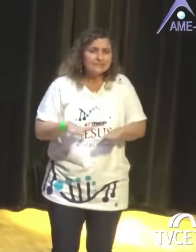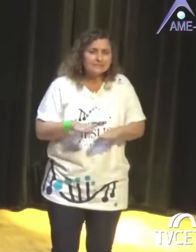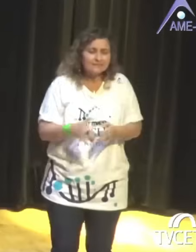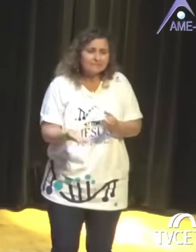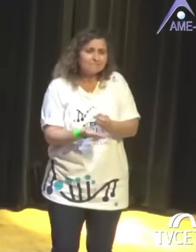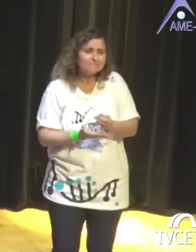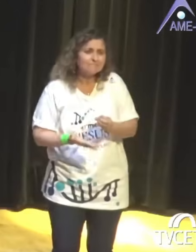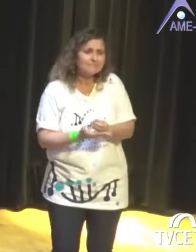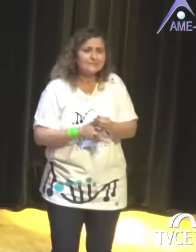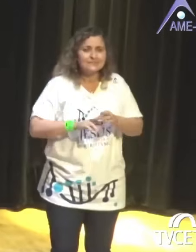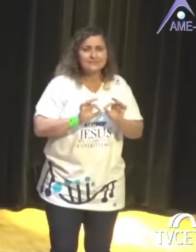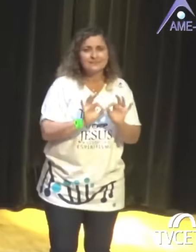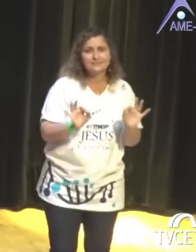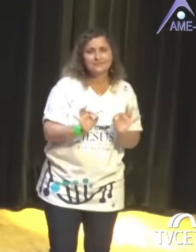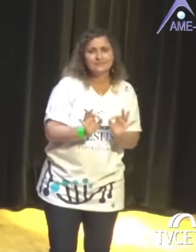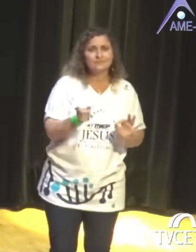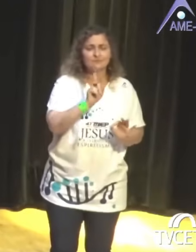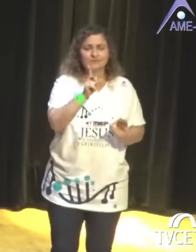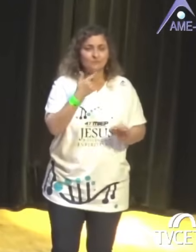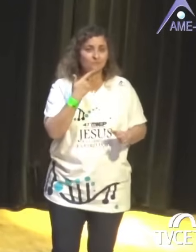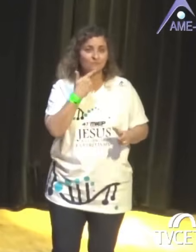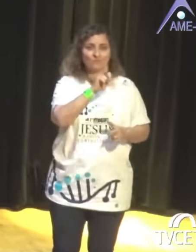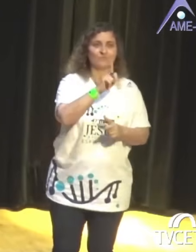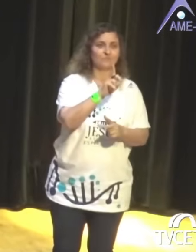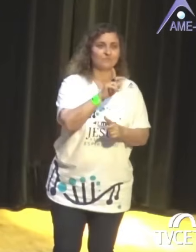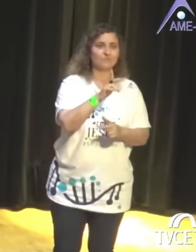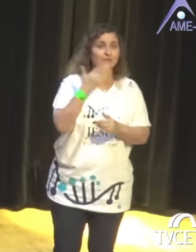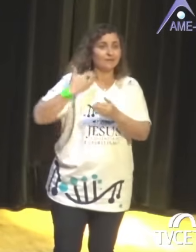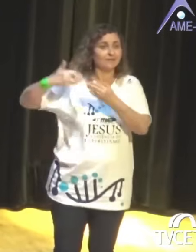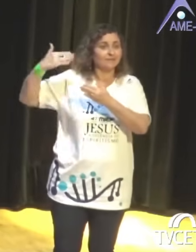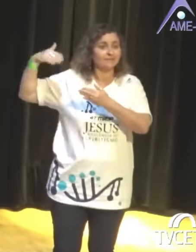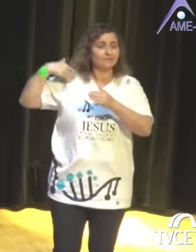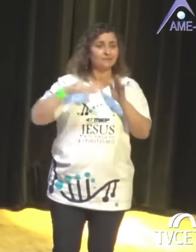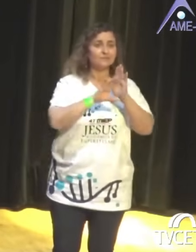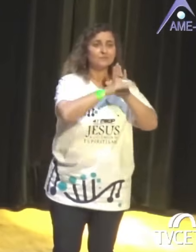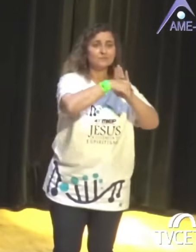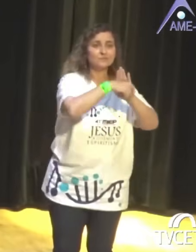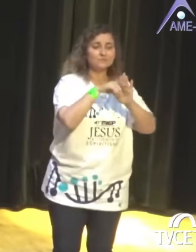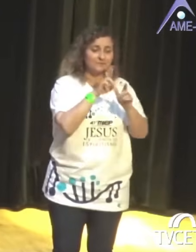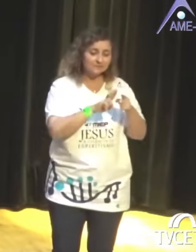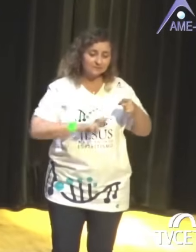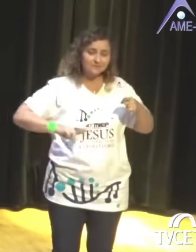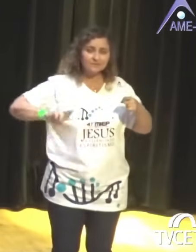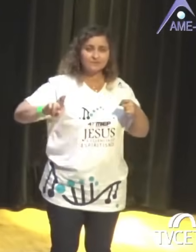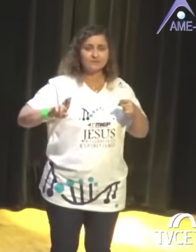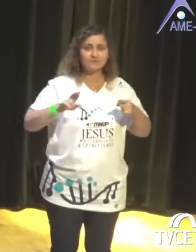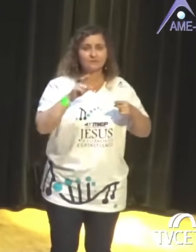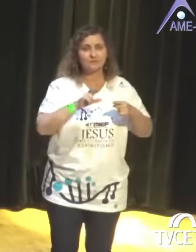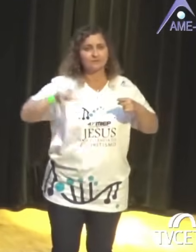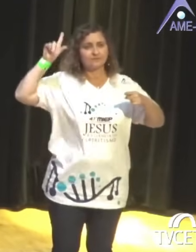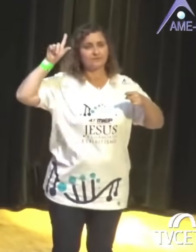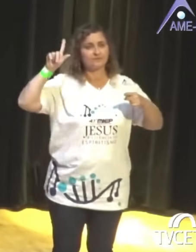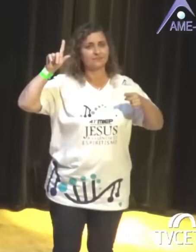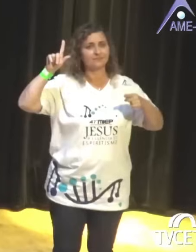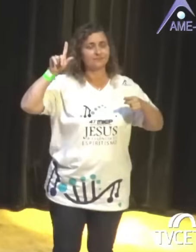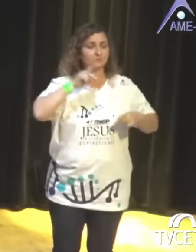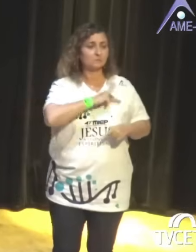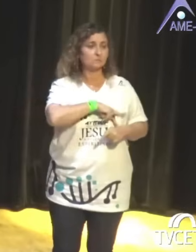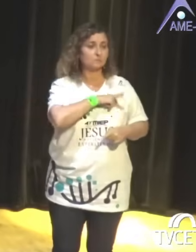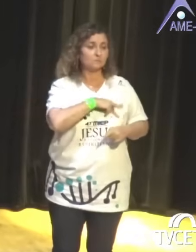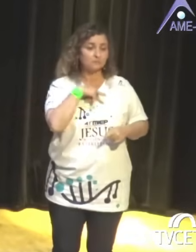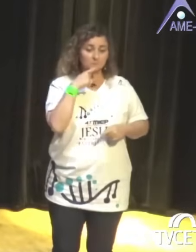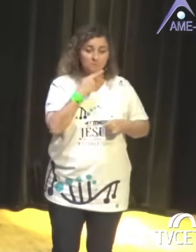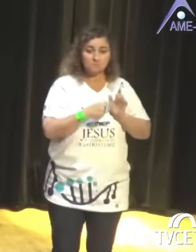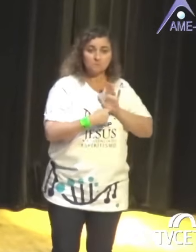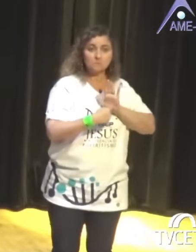atmosfera Então qual era a concepção religiosa sabe qual que é a concepção religiosa Paulo fala disso vamos